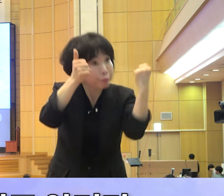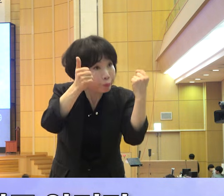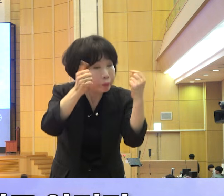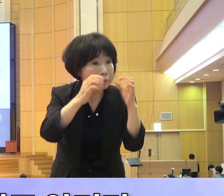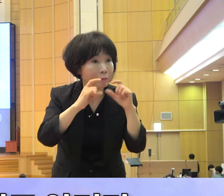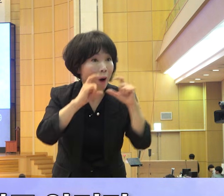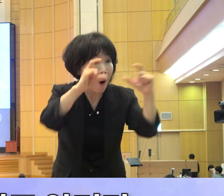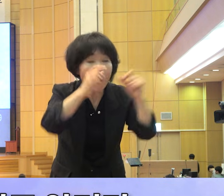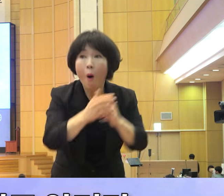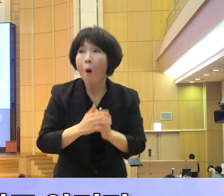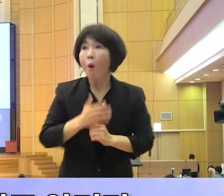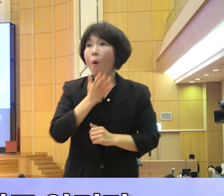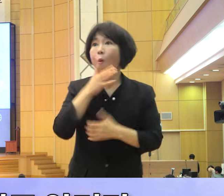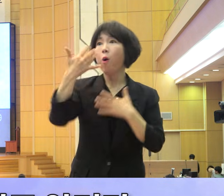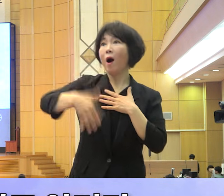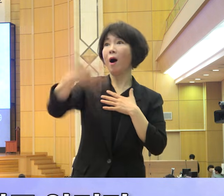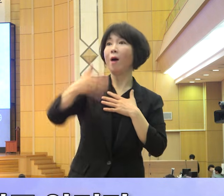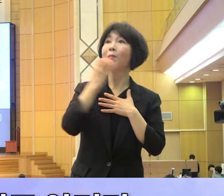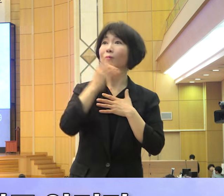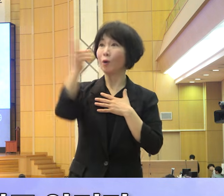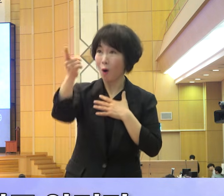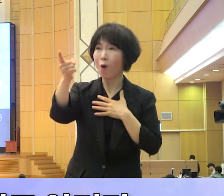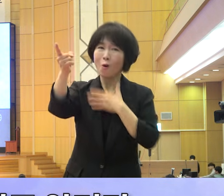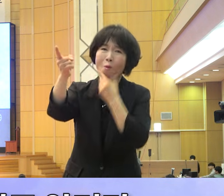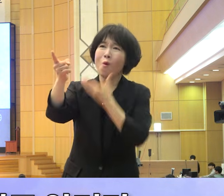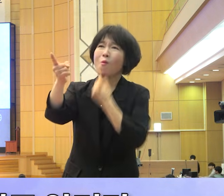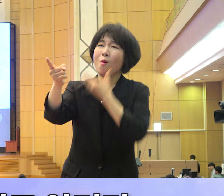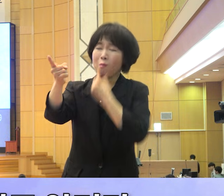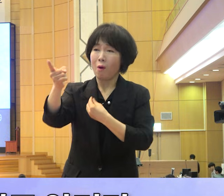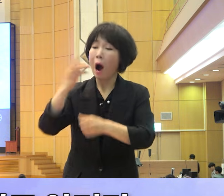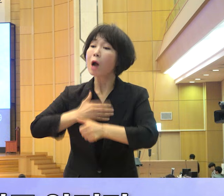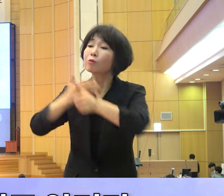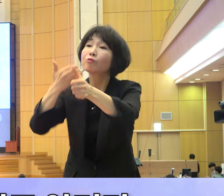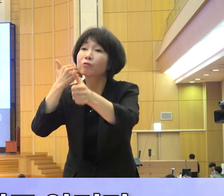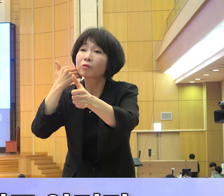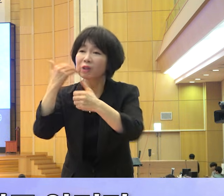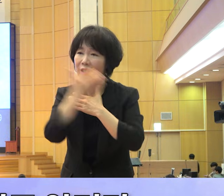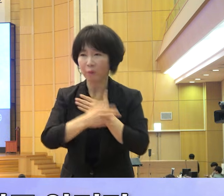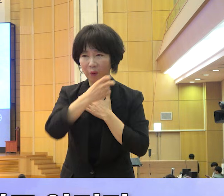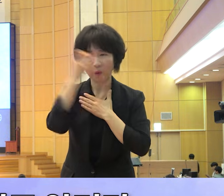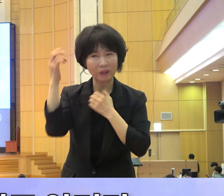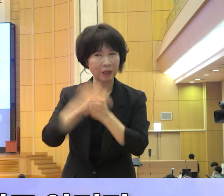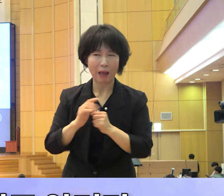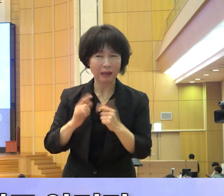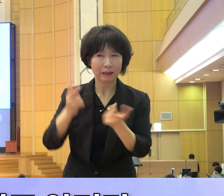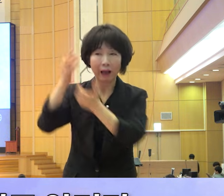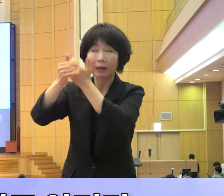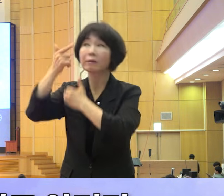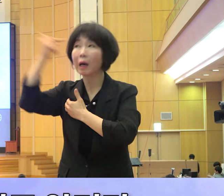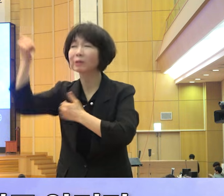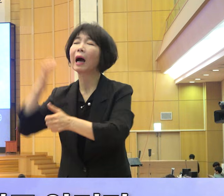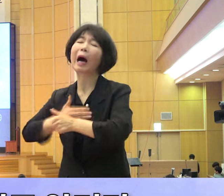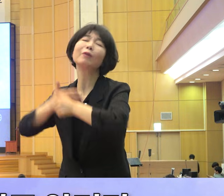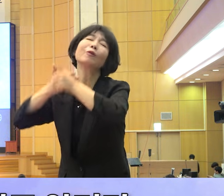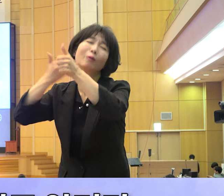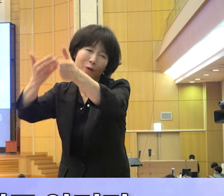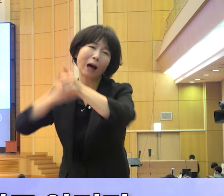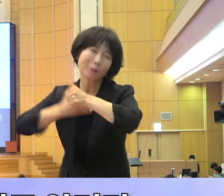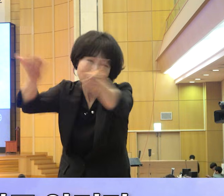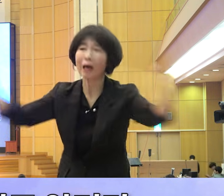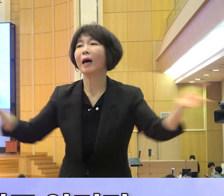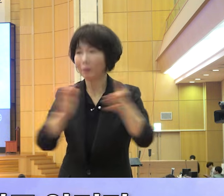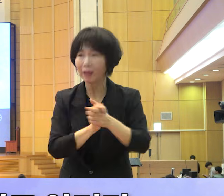예수께서 대답하여 이르시되 바요나 시몬아 내가 복이 있도다. 이를 내게 알게 하니는 혈육이 아니요 하늘에 계신 내 아버지시니라.